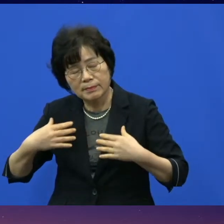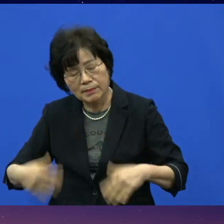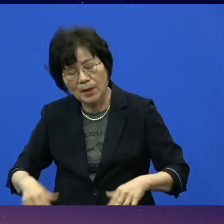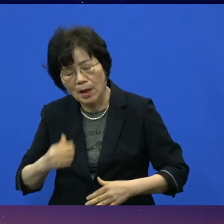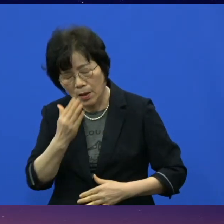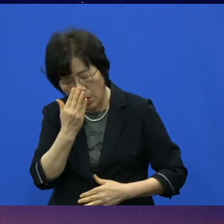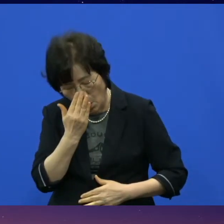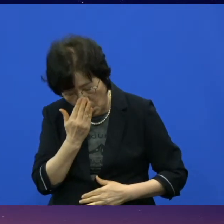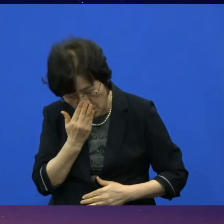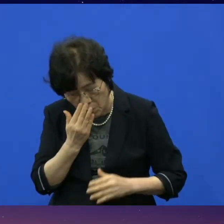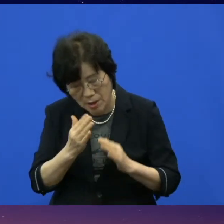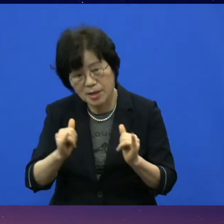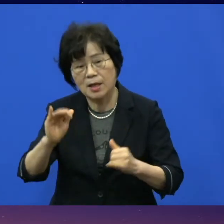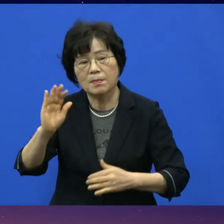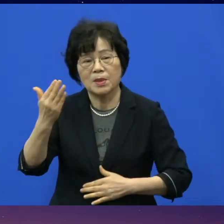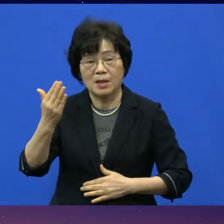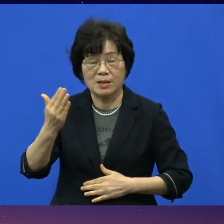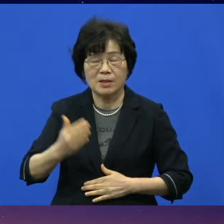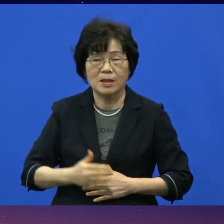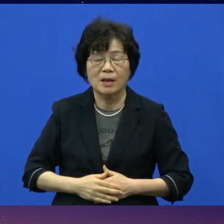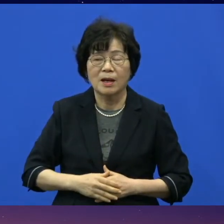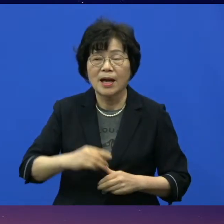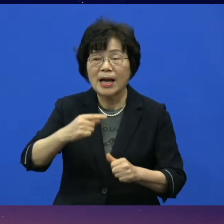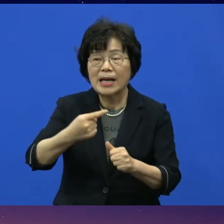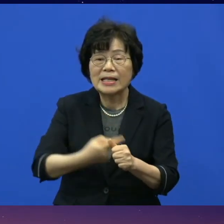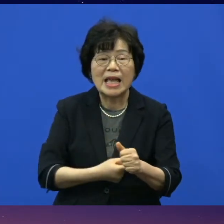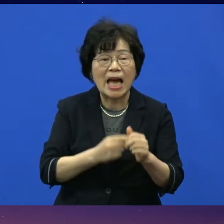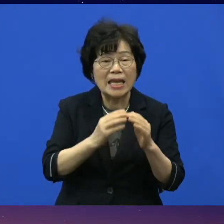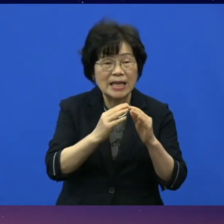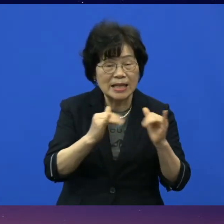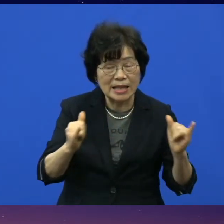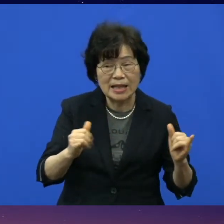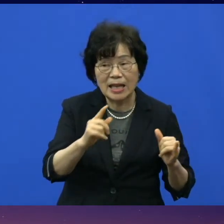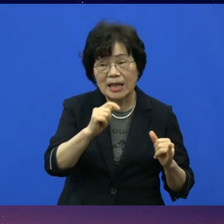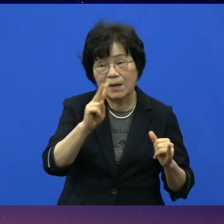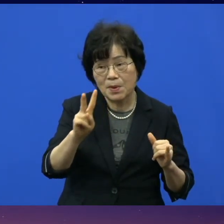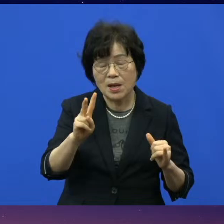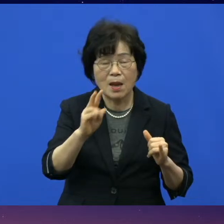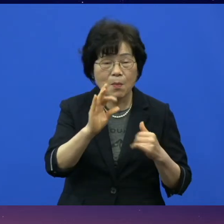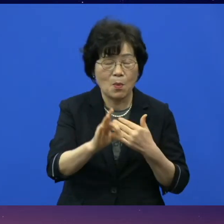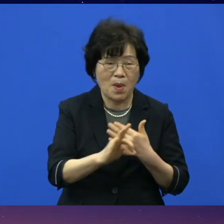하는 거 있잖아요. 할아버지들 나와가지고 혼자 사는 거고 완전 그 모습이에요.